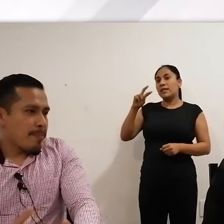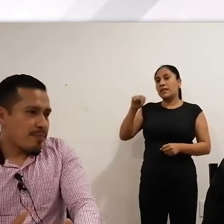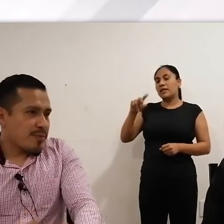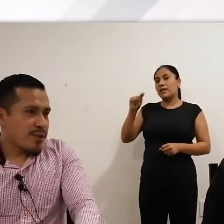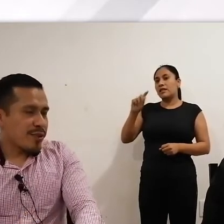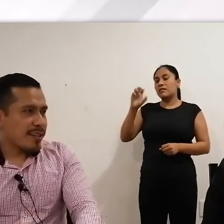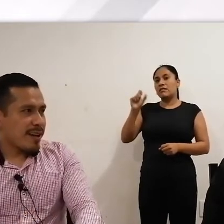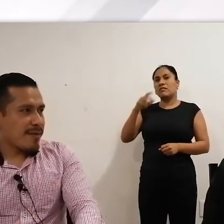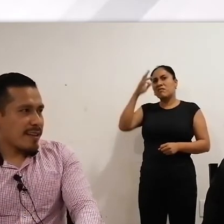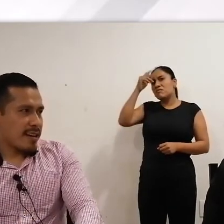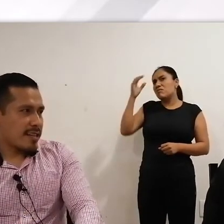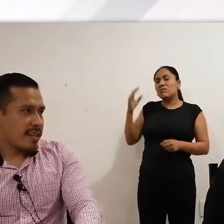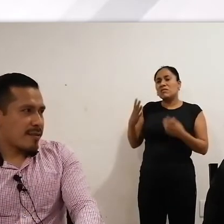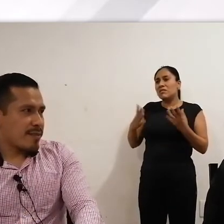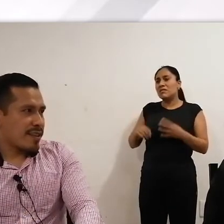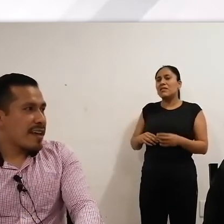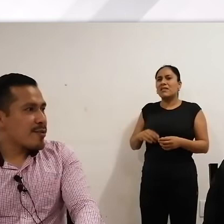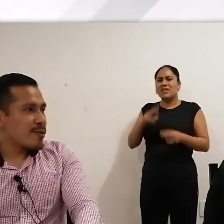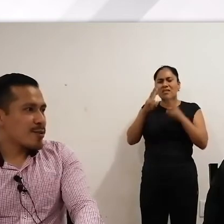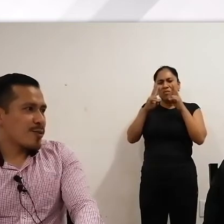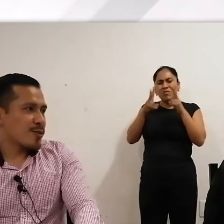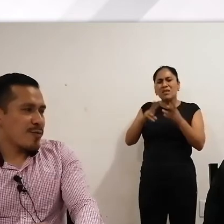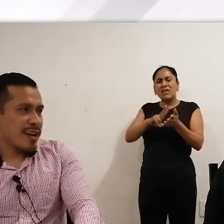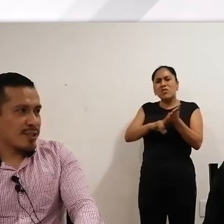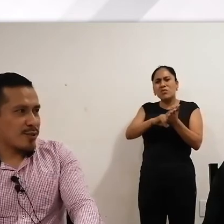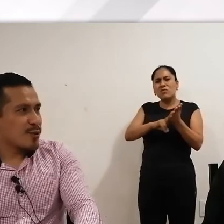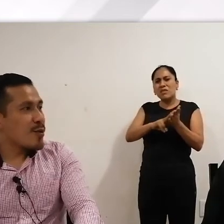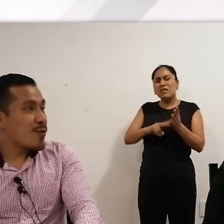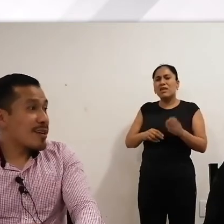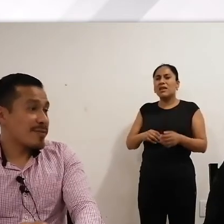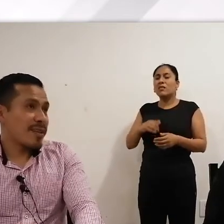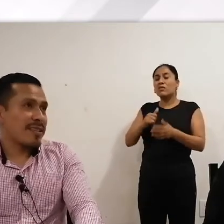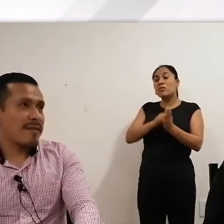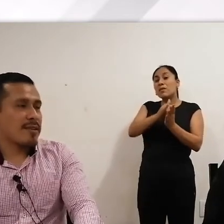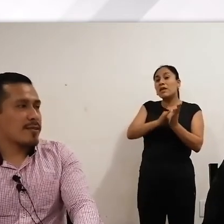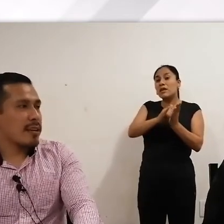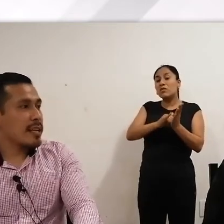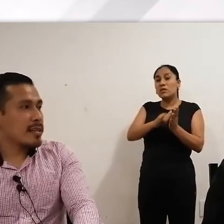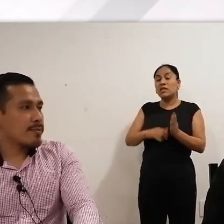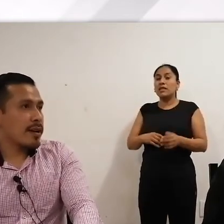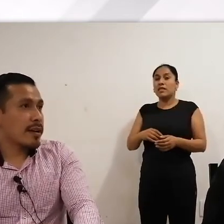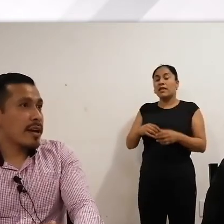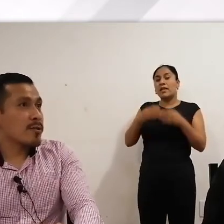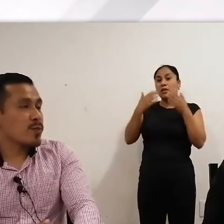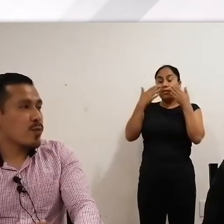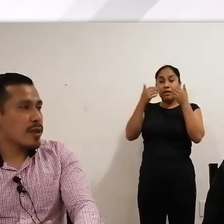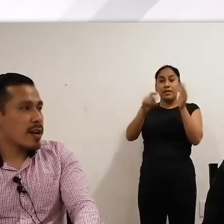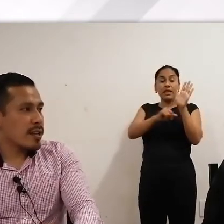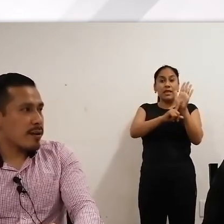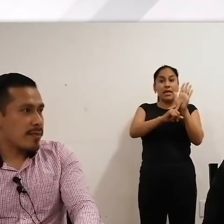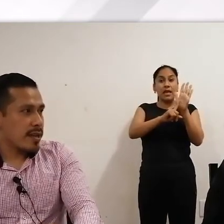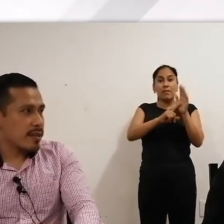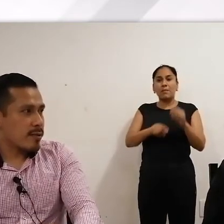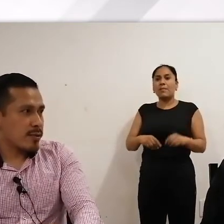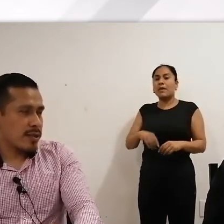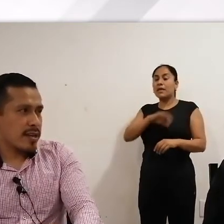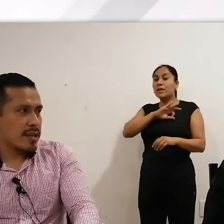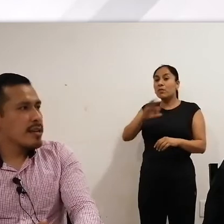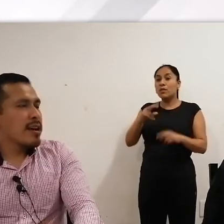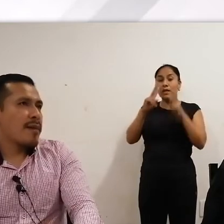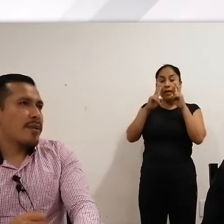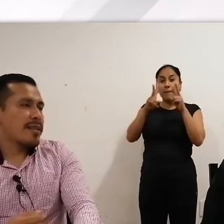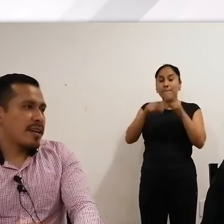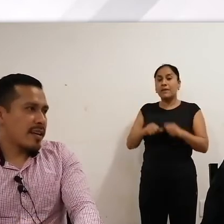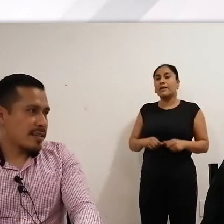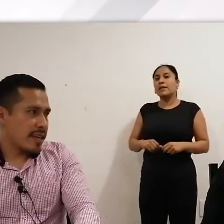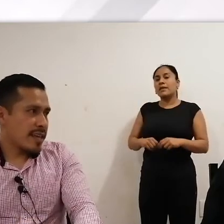complicado. Yo trataba de realizar videos, los subía a YouTube, les mandaba los links para que ellos pudieran ir viéndolos de